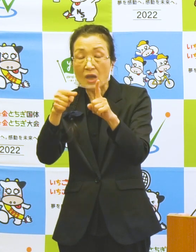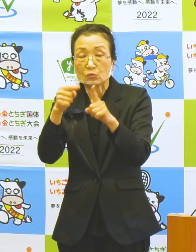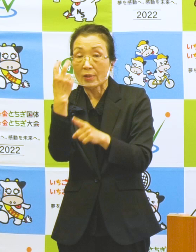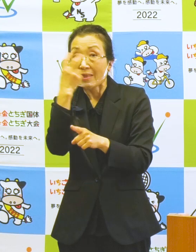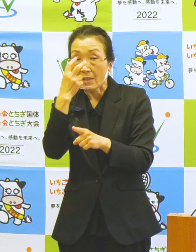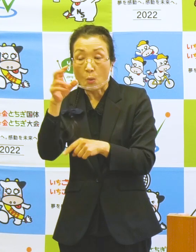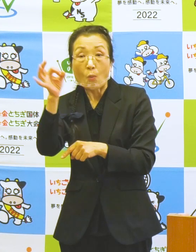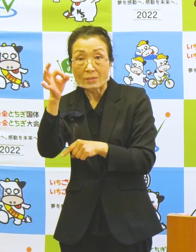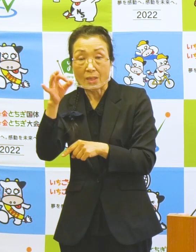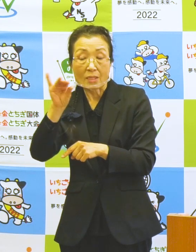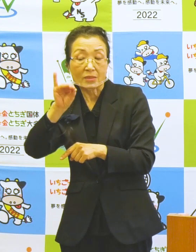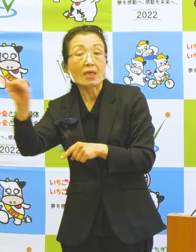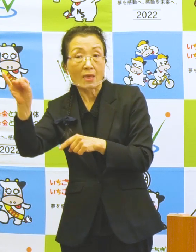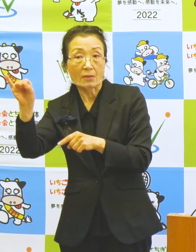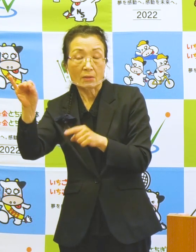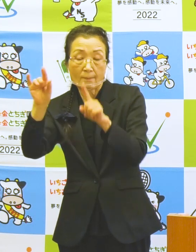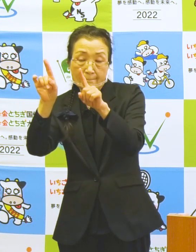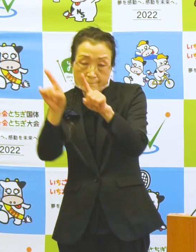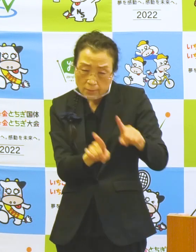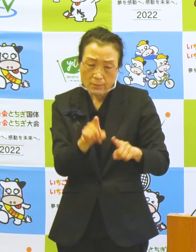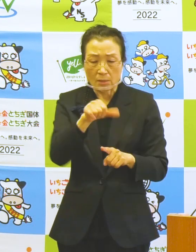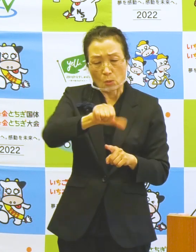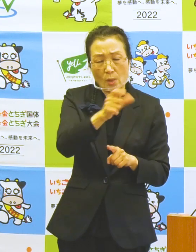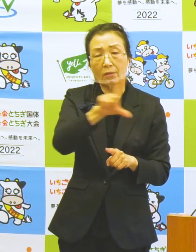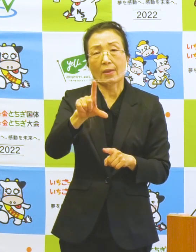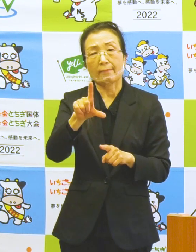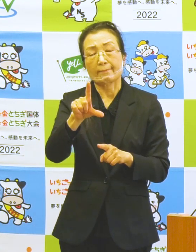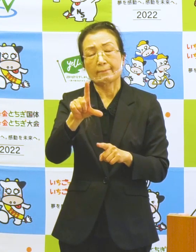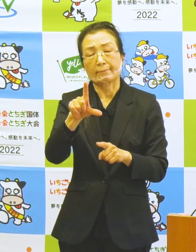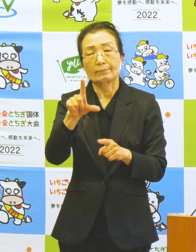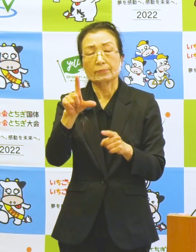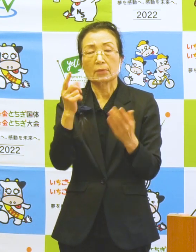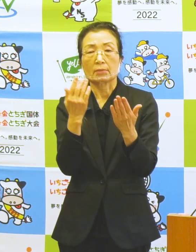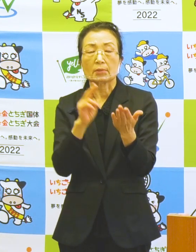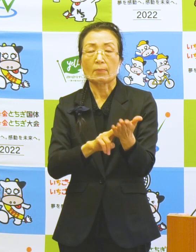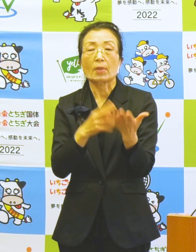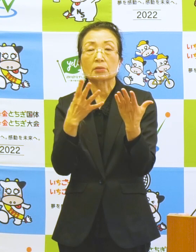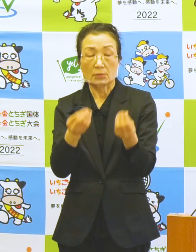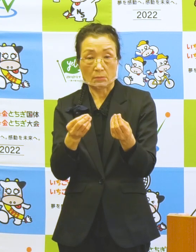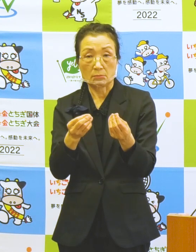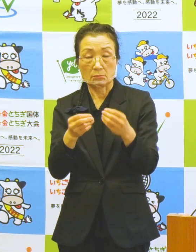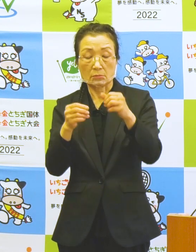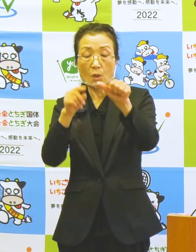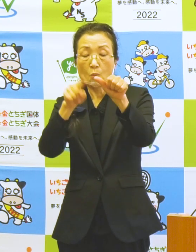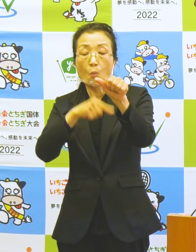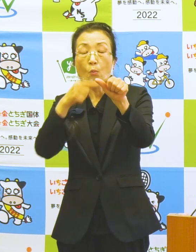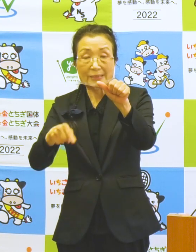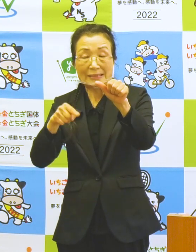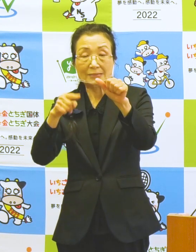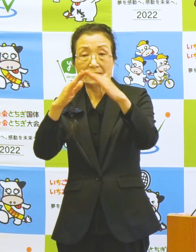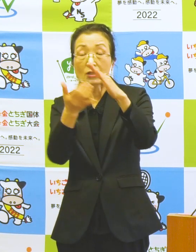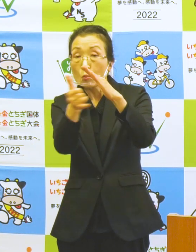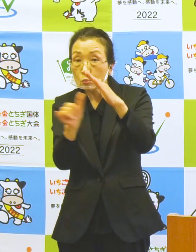から500円となりました。プール方式ですので、5人家族であれば1